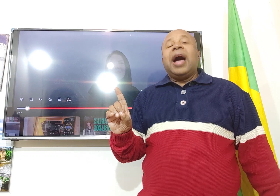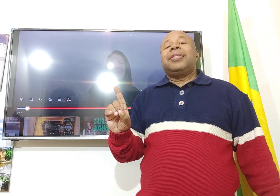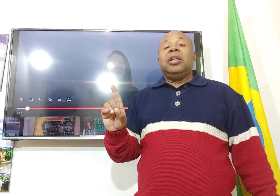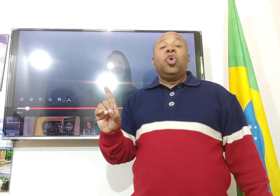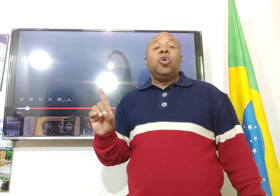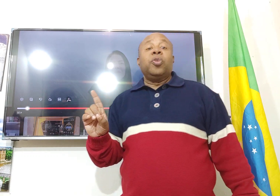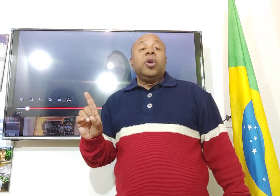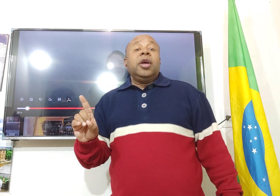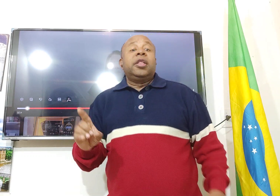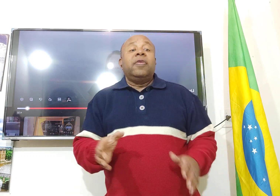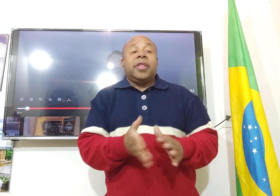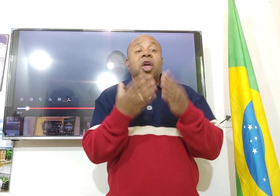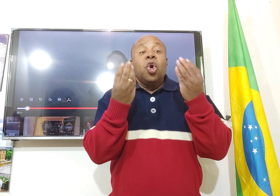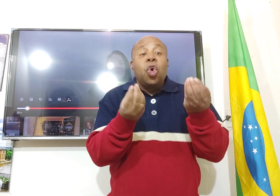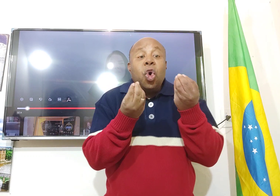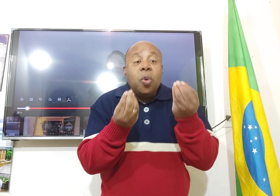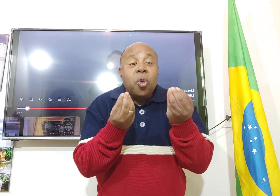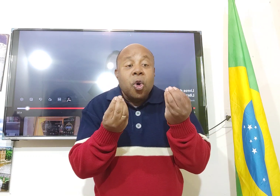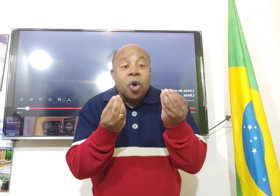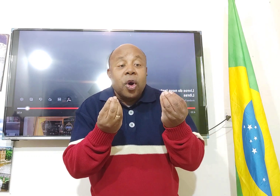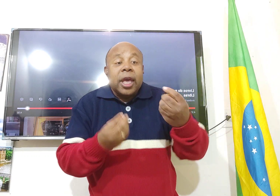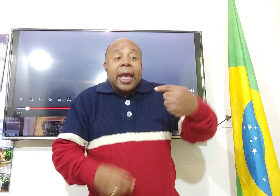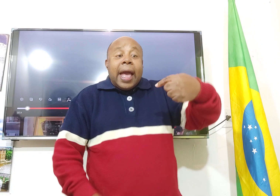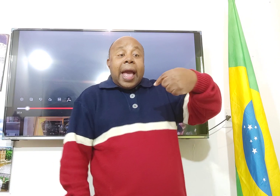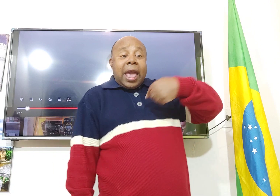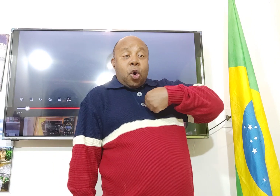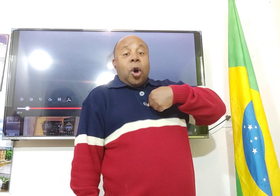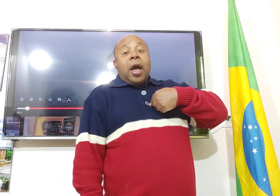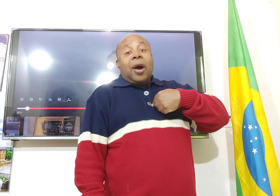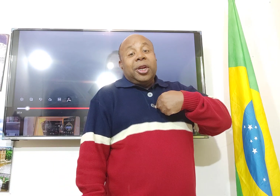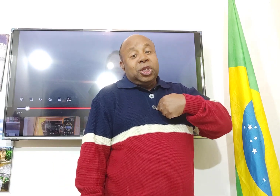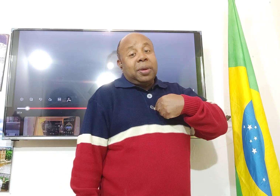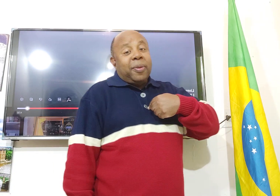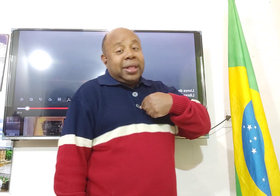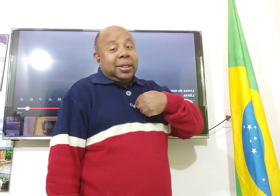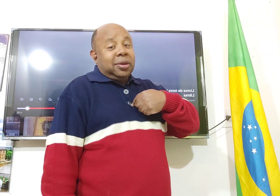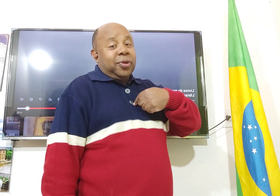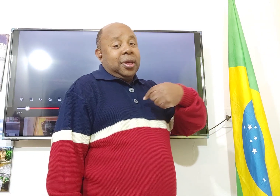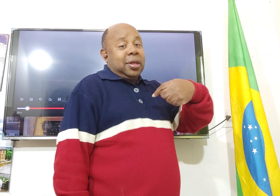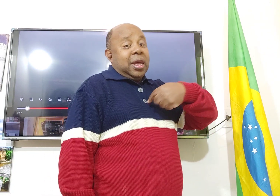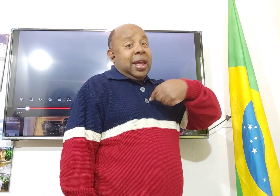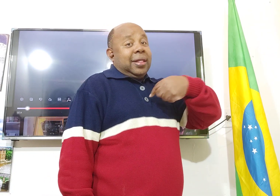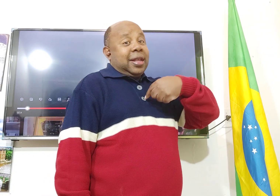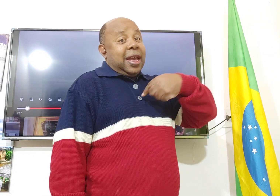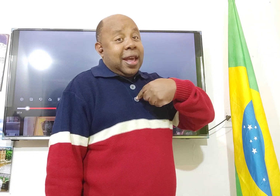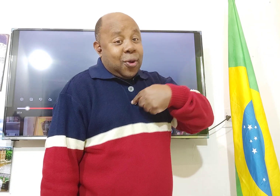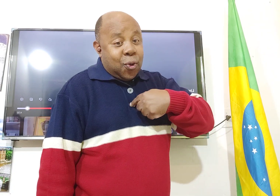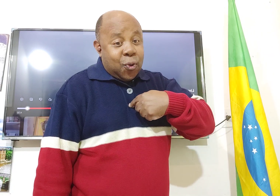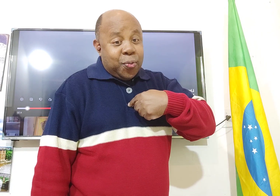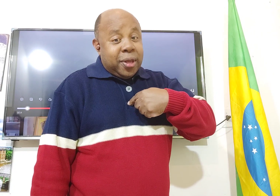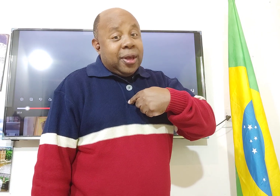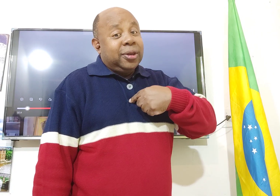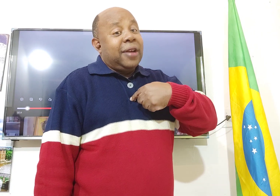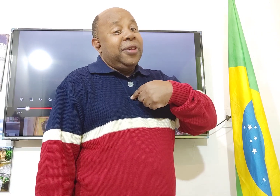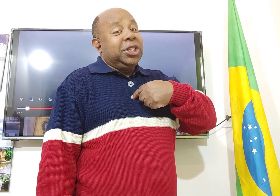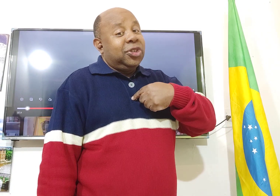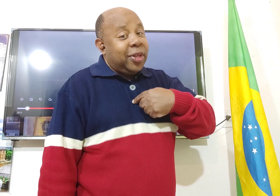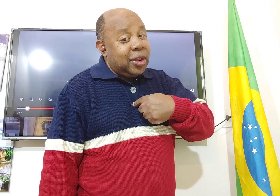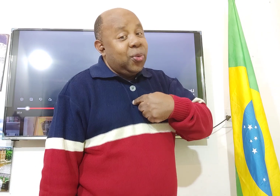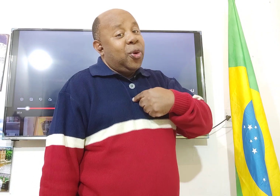Ah, sim, como? Então, assim, como? Ok, agora deixa eu chamar a atenção de vocês aqui. Esse aqui é eu. Eu já vi gente fazendo eu